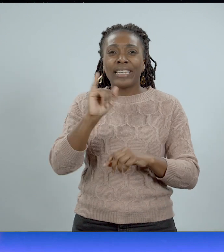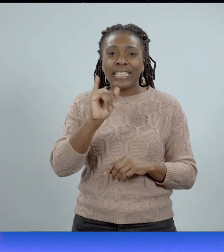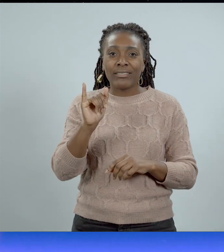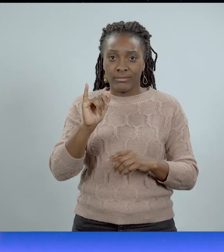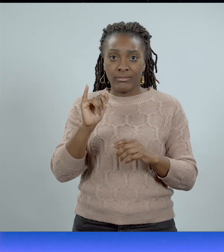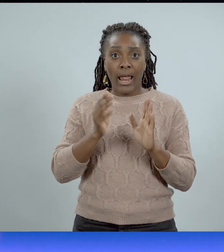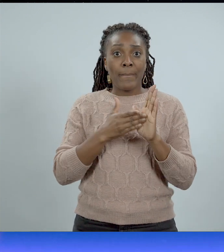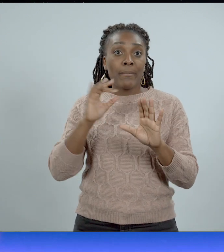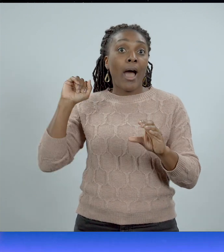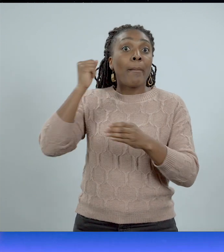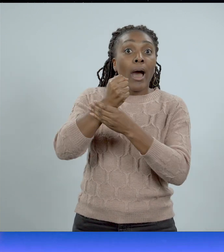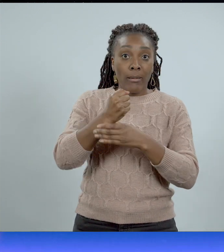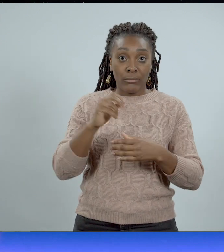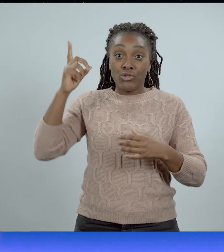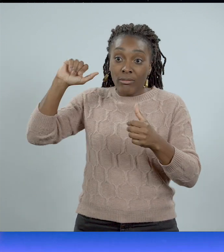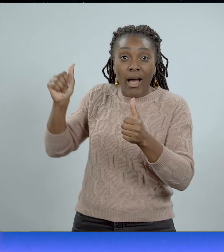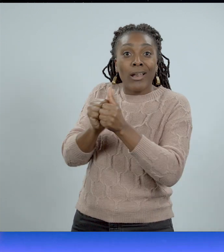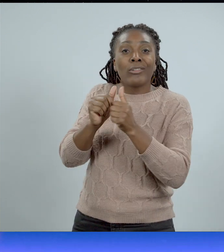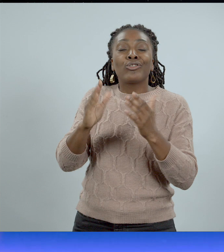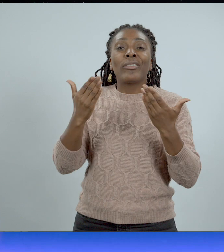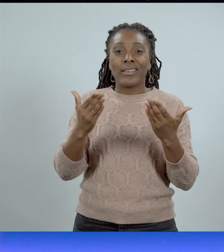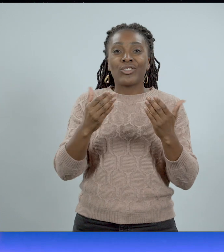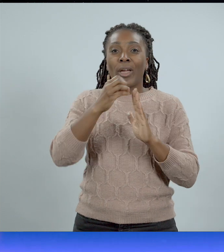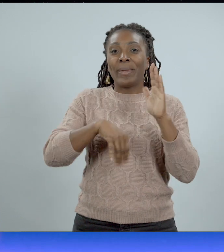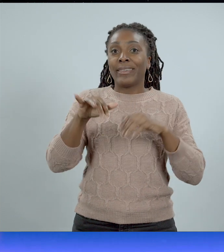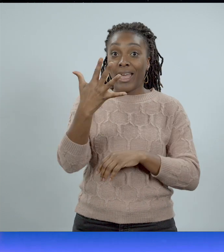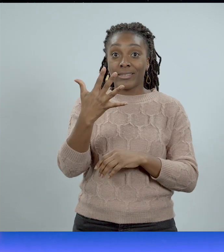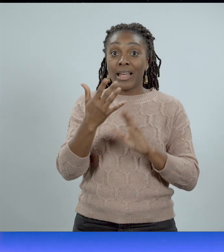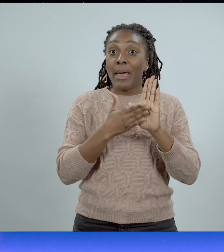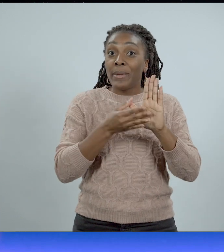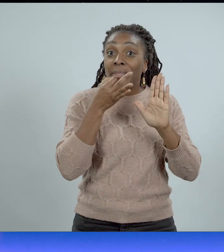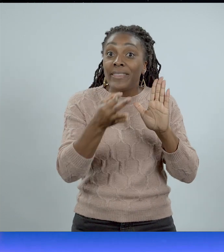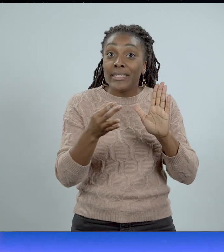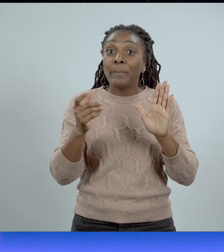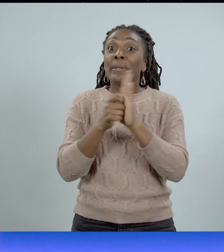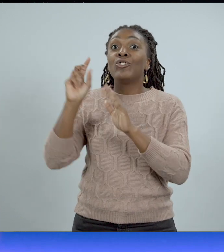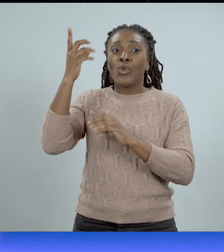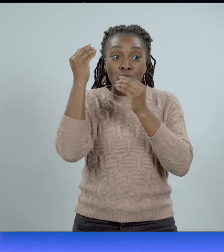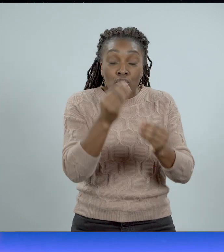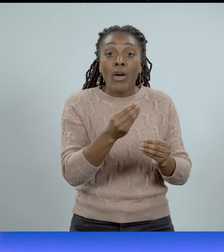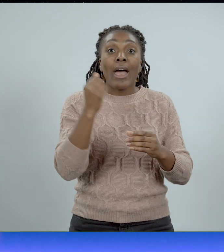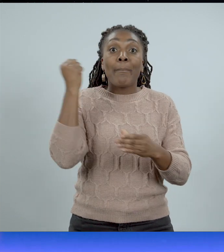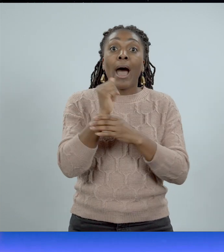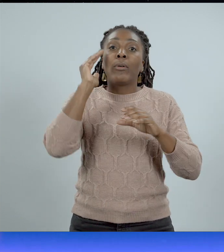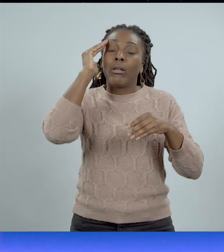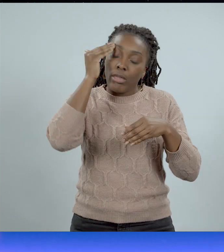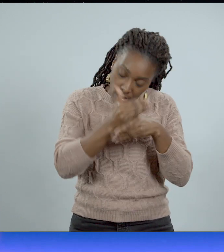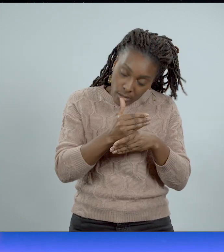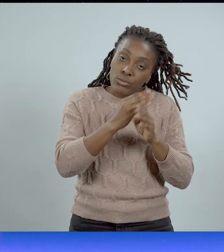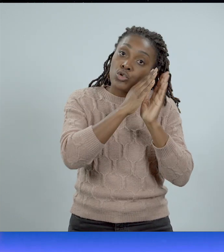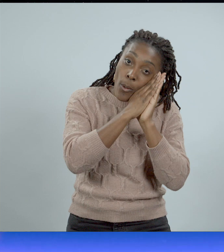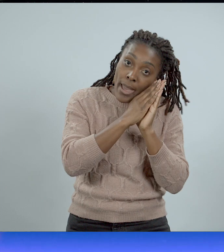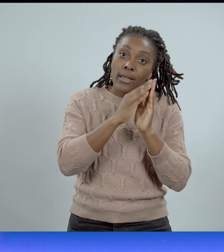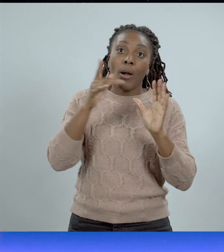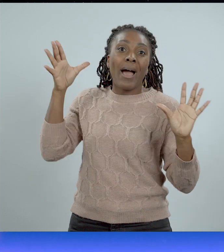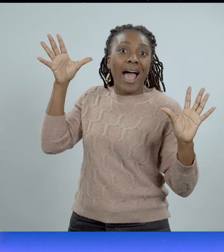Écritures, c'est Abraham. Quand Dieu fait alliance avec Abraham, dans Genèse chapitre 15, la Bible dit que quand Dieu le plongea dans un profond sommeil,